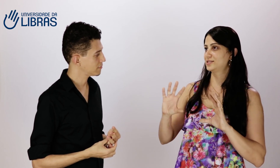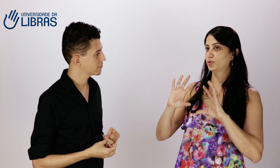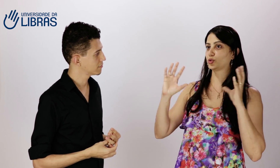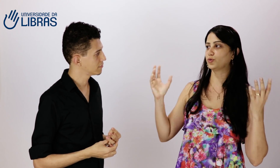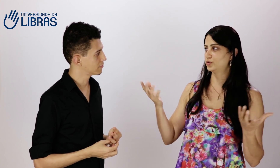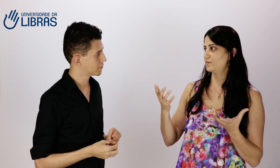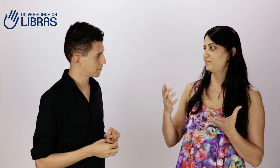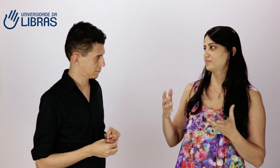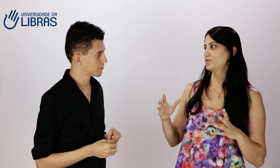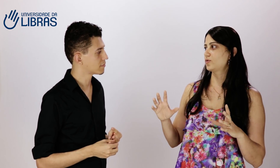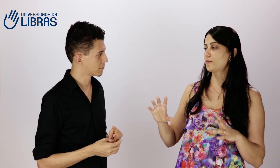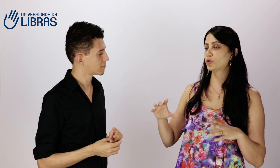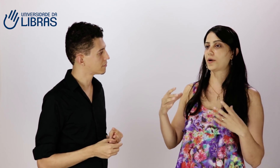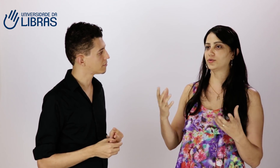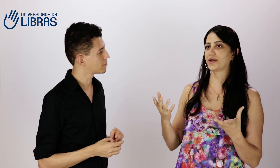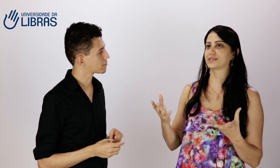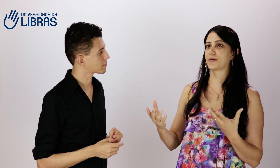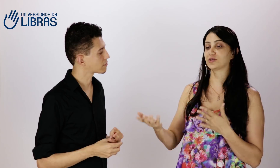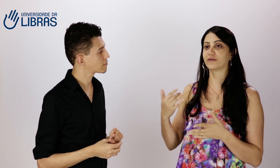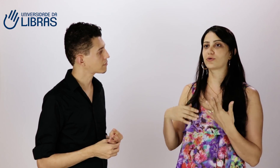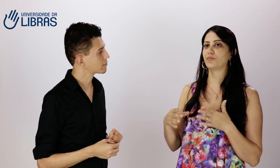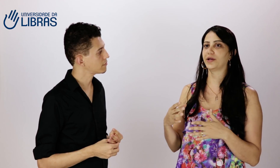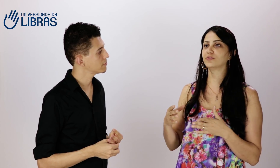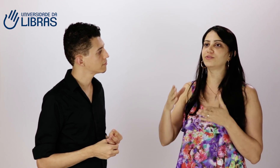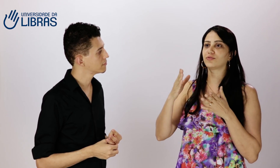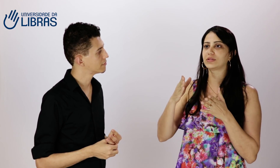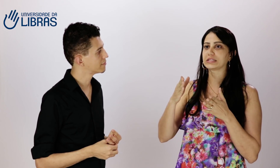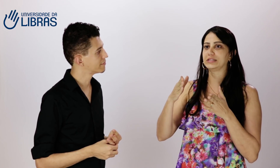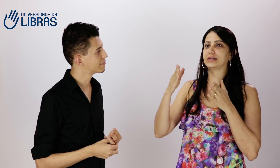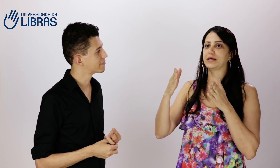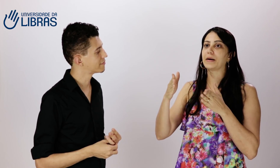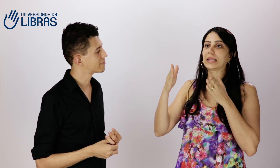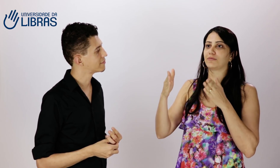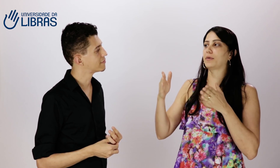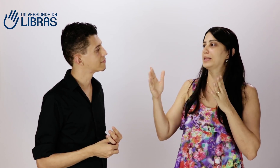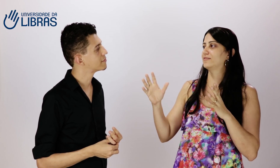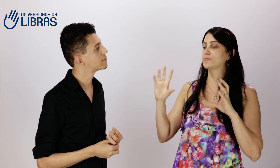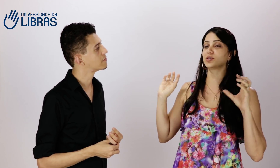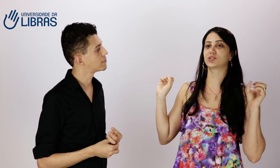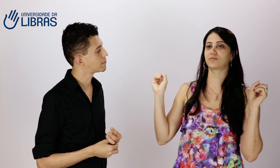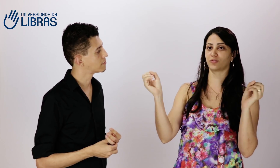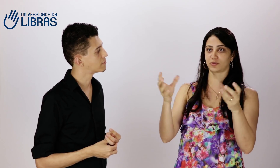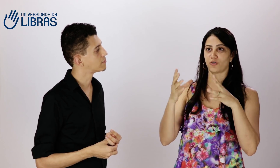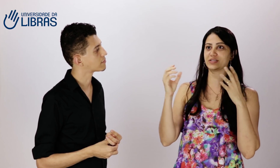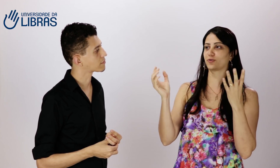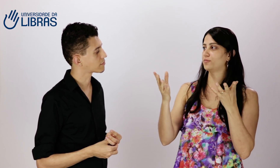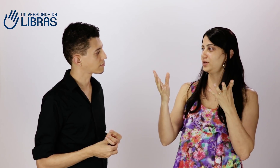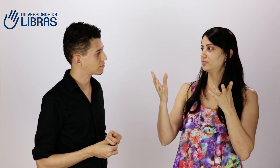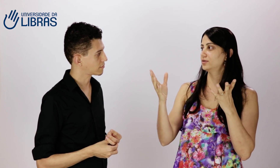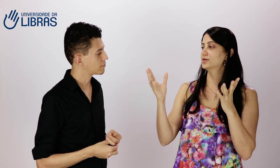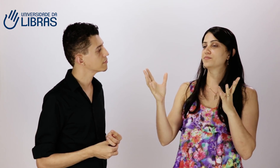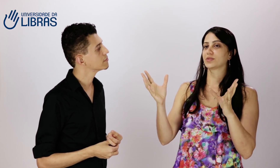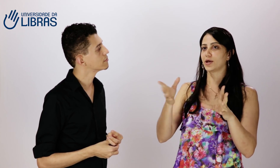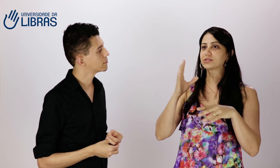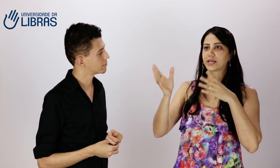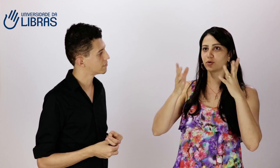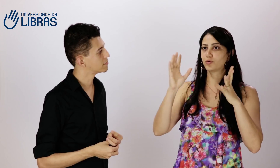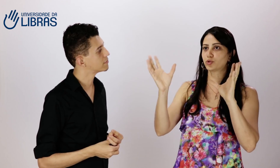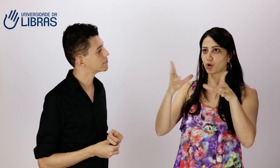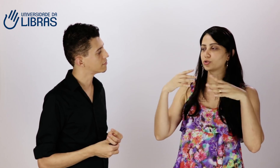no todo. Como no português, quando a pessoa fala comigo, eu não fico tentando entender palavra por palavra. Quando a pessoa conversa comigo, eu sei o todo